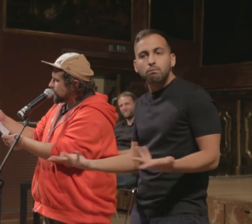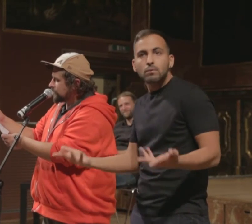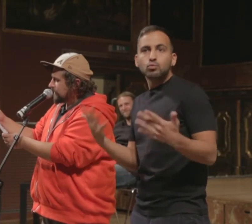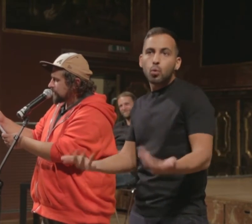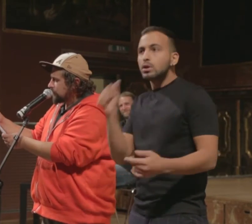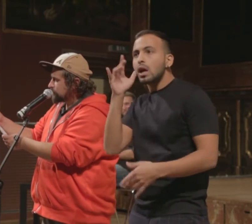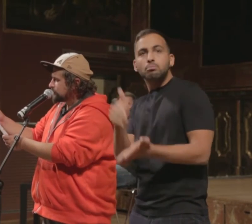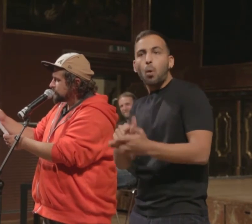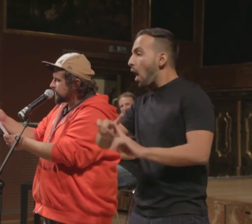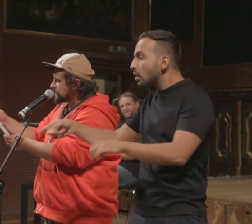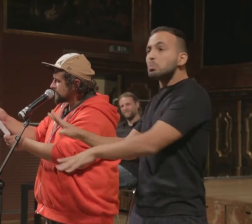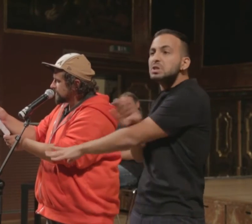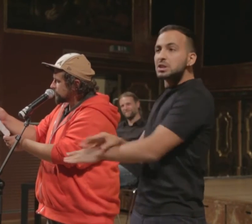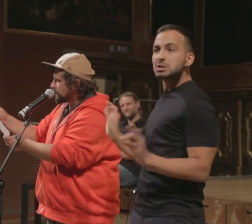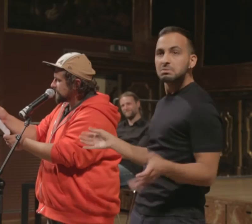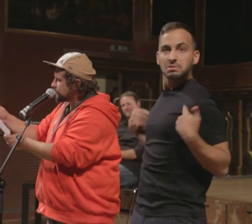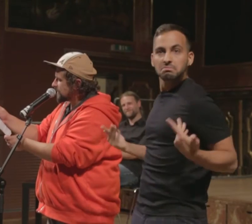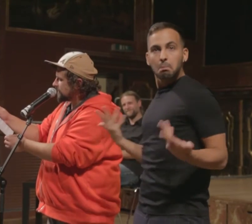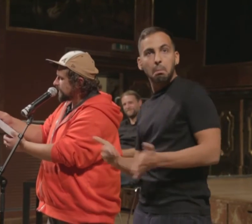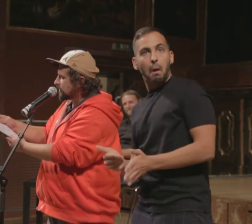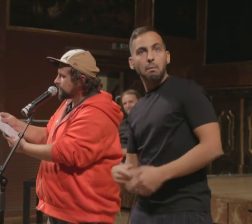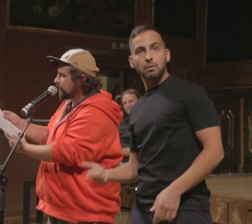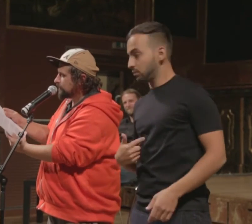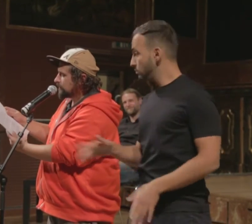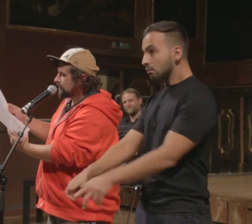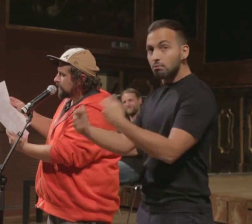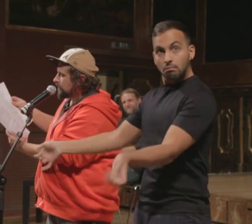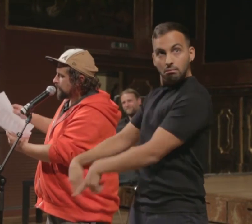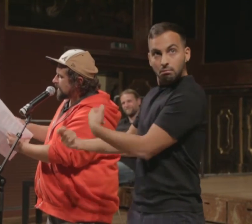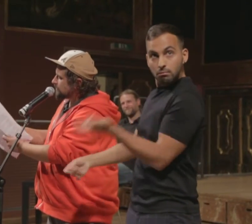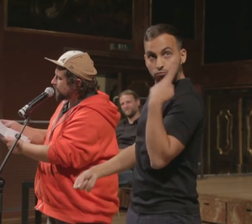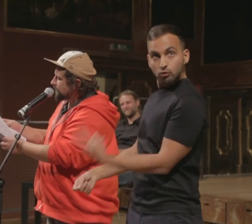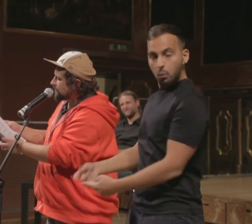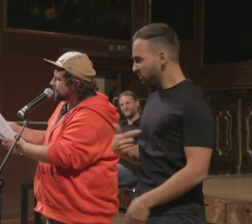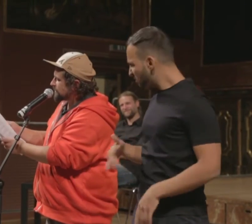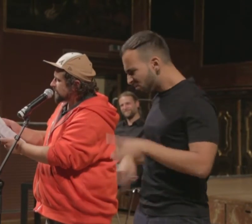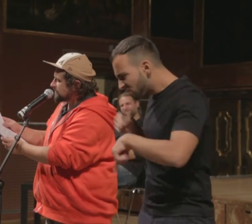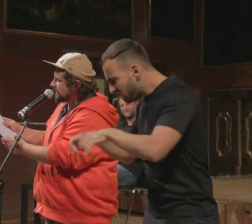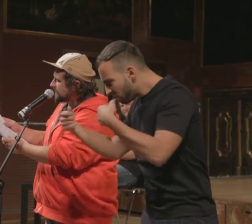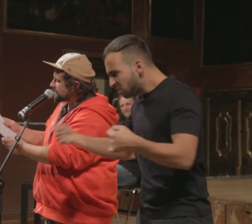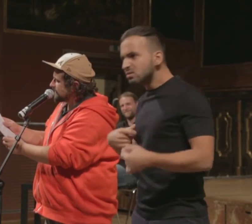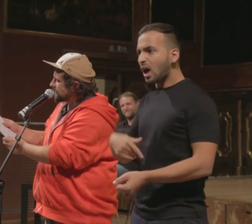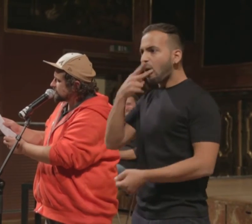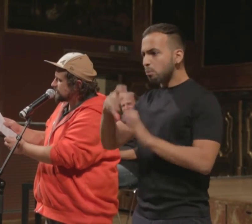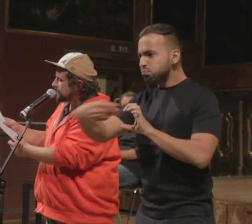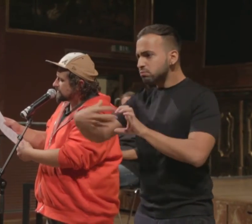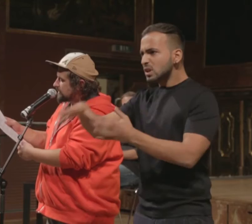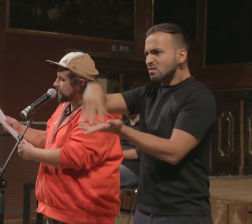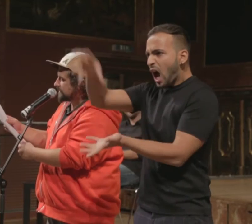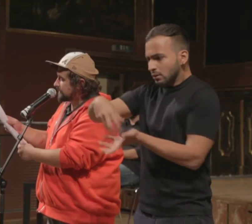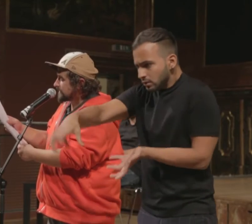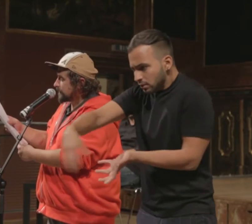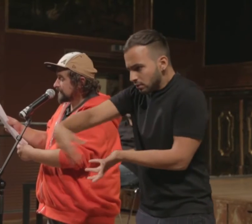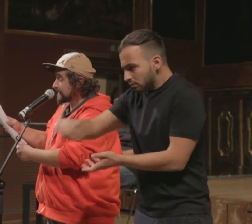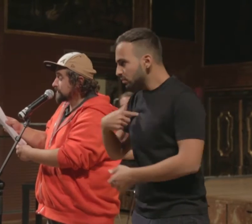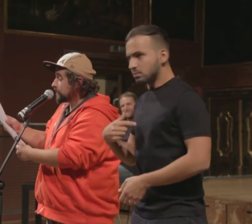alltägliche Gebrauch und in den anderen habe ich Businesszeug, sagte Senan und machte demonstrativ beide Koffer auf. Im ersten Koffer waren 50 Stangen Zigaretten, 10 Flaschen Slivovitzer als